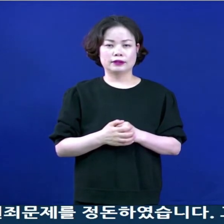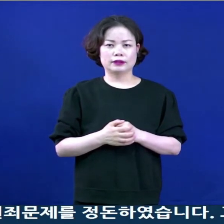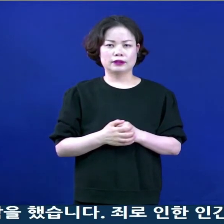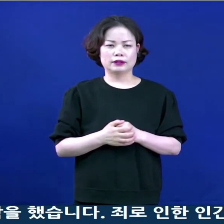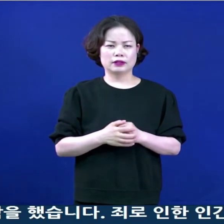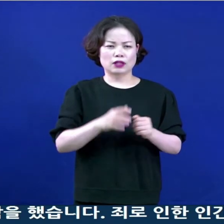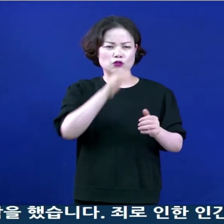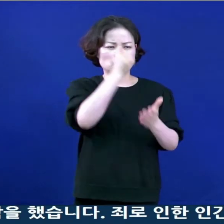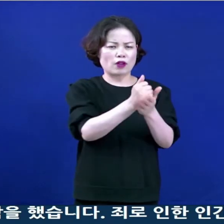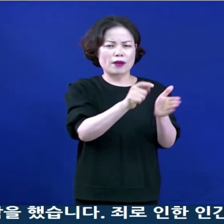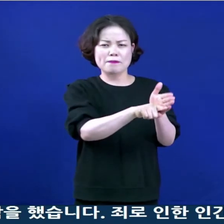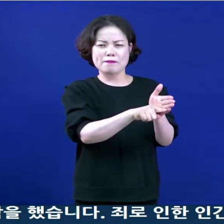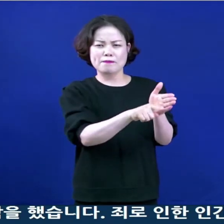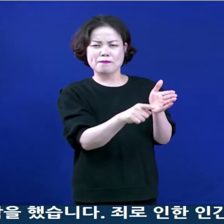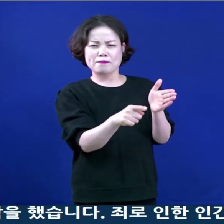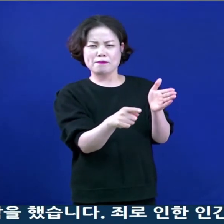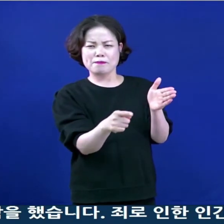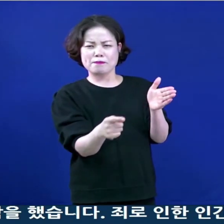타락은